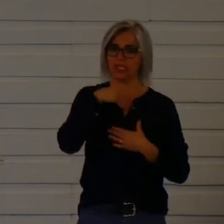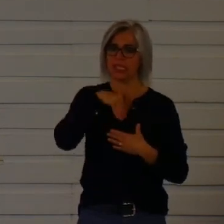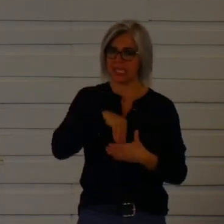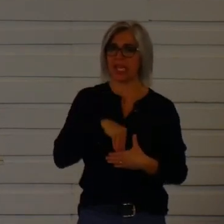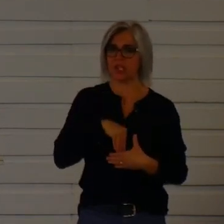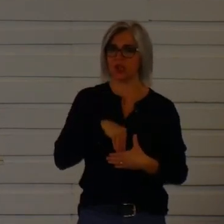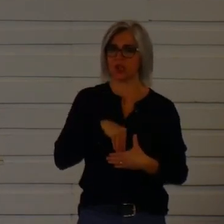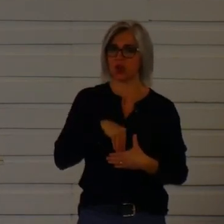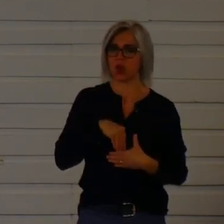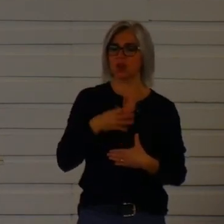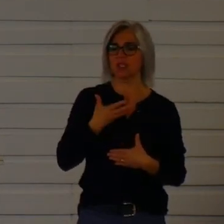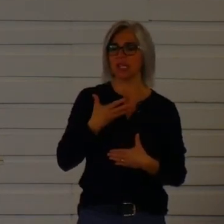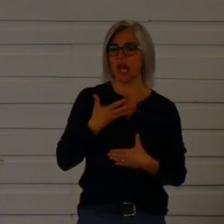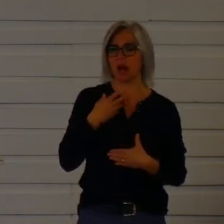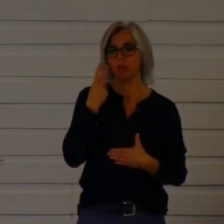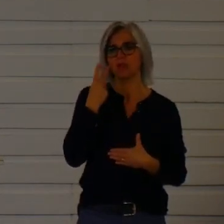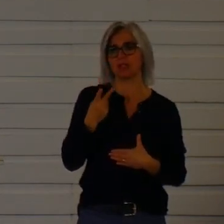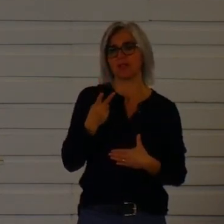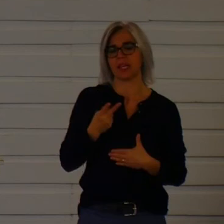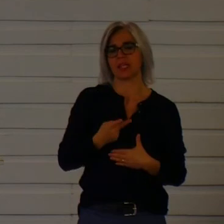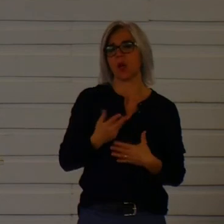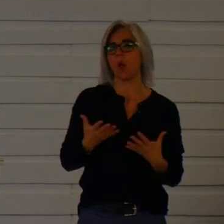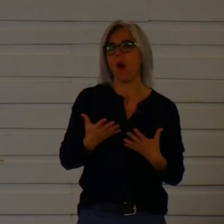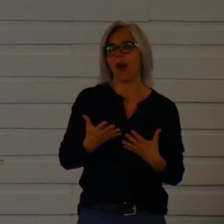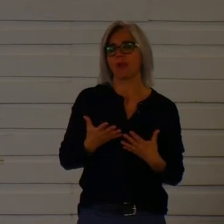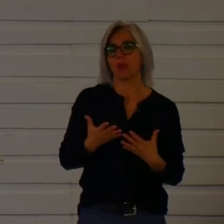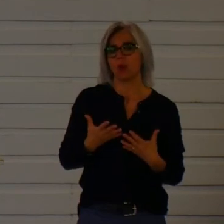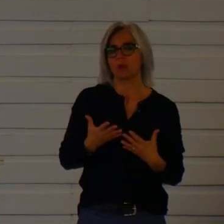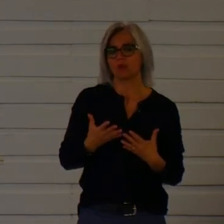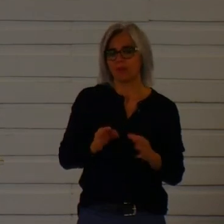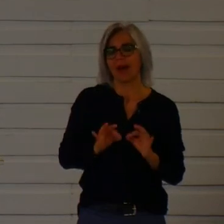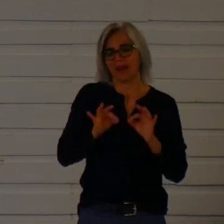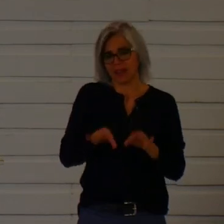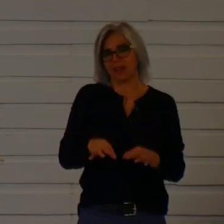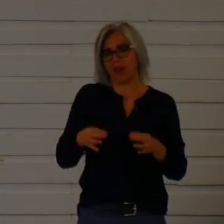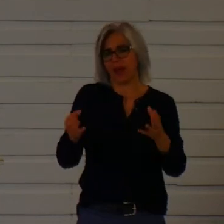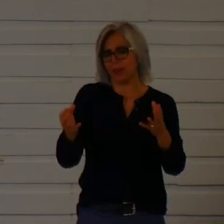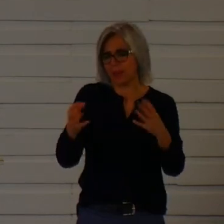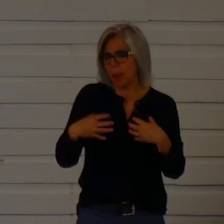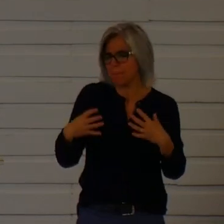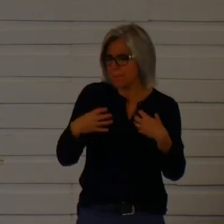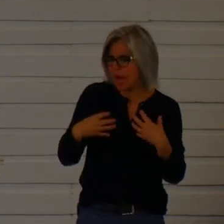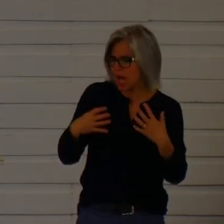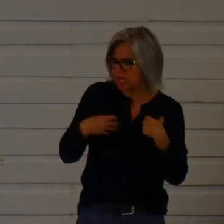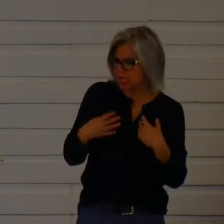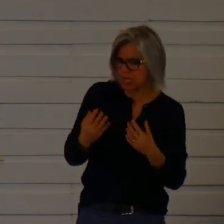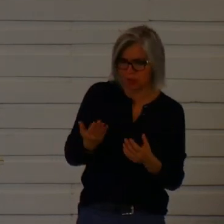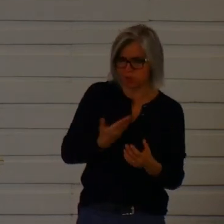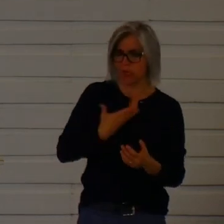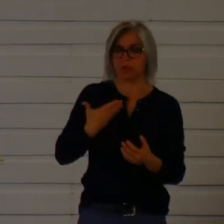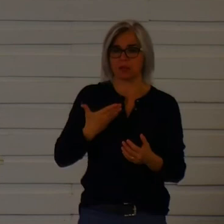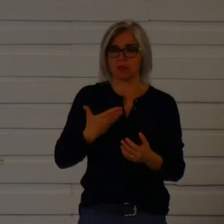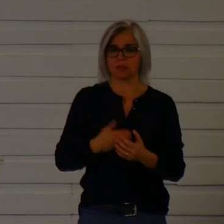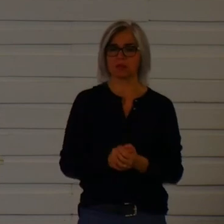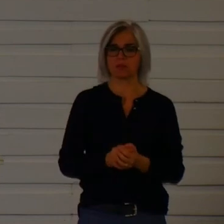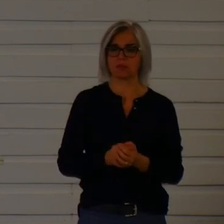Ciò che noi siamo viene fuori nel giorno della tempesta. Ora, da quando faccio il pastore, so che in alcune situazioni,